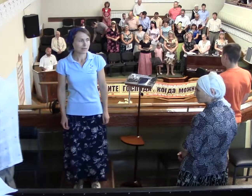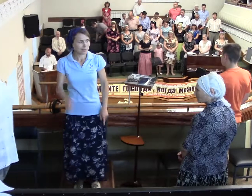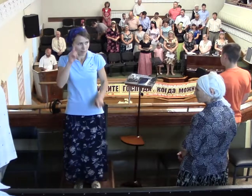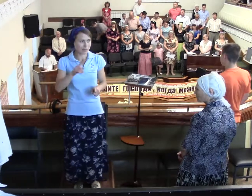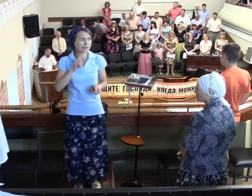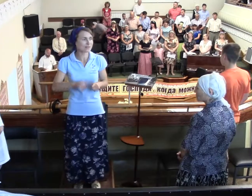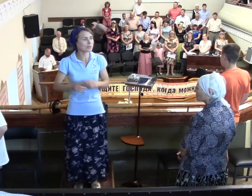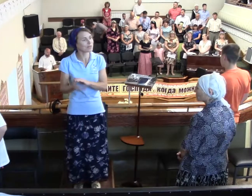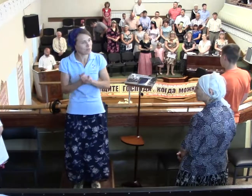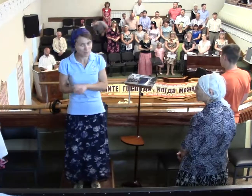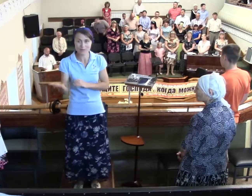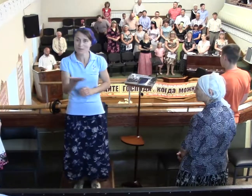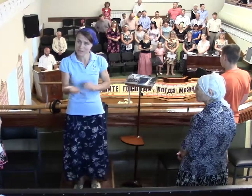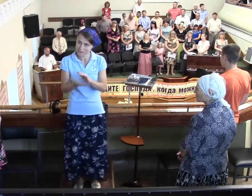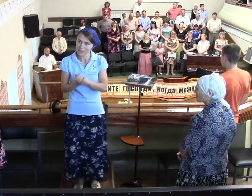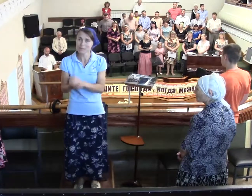Мир вам.